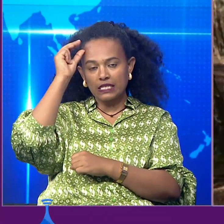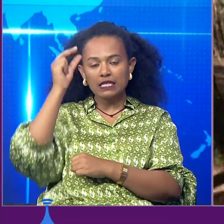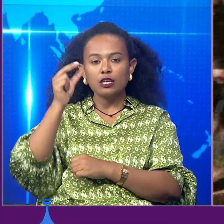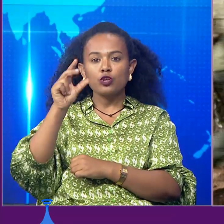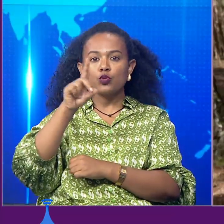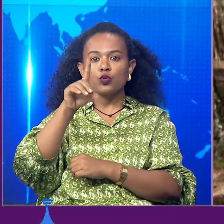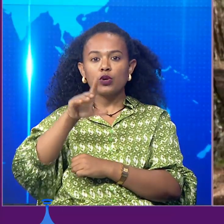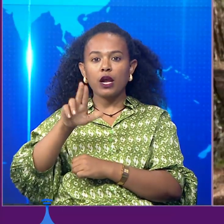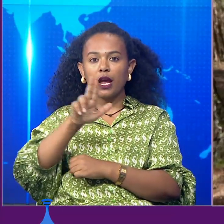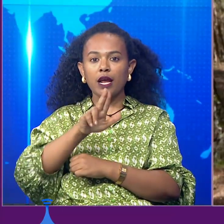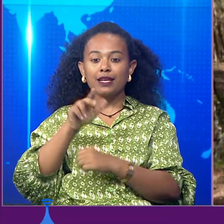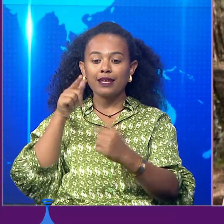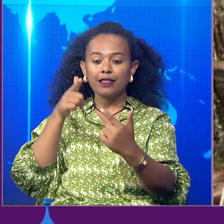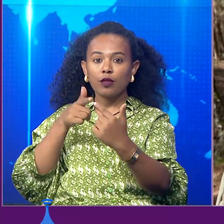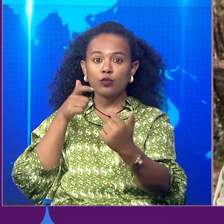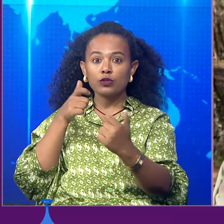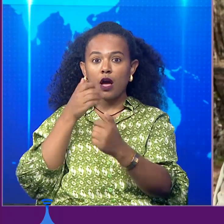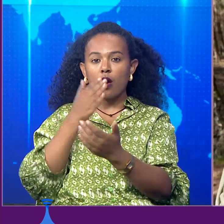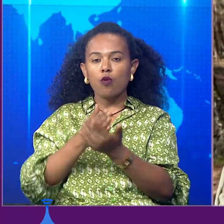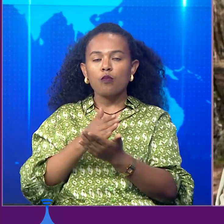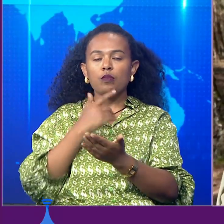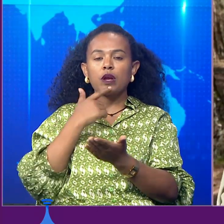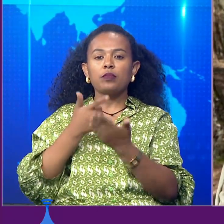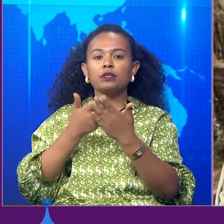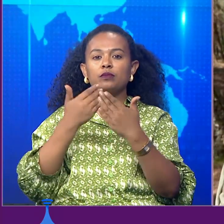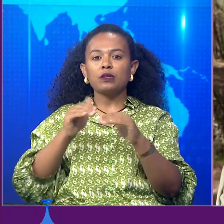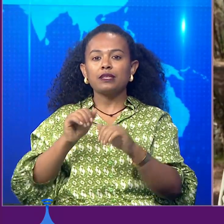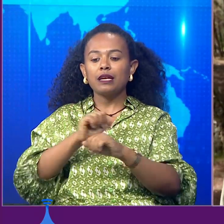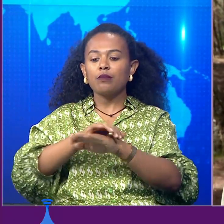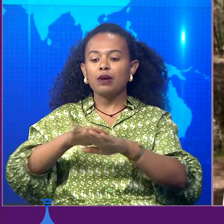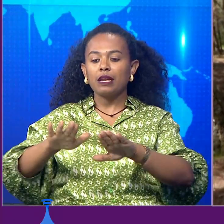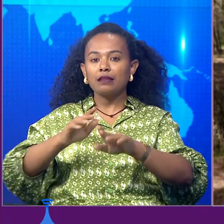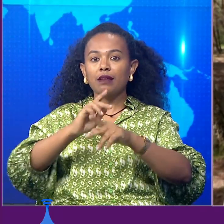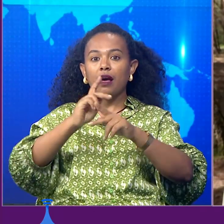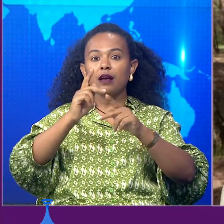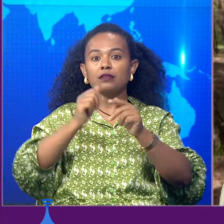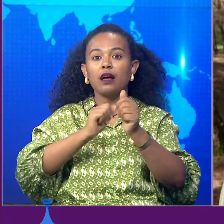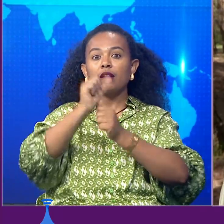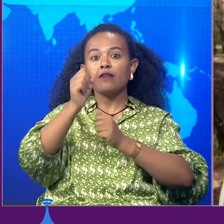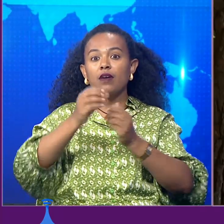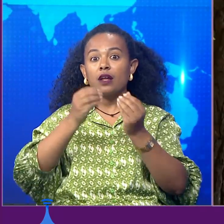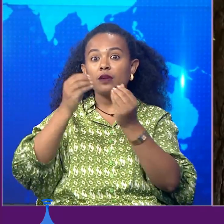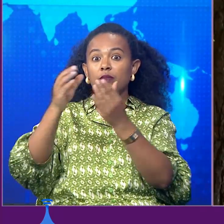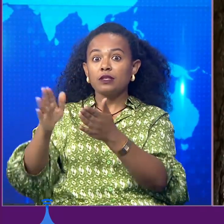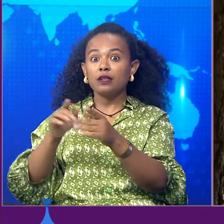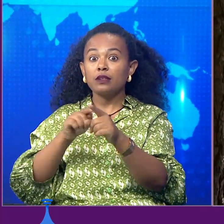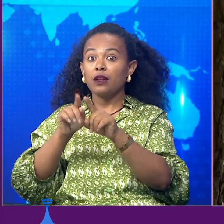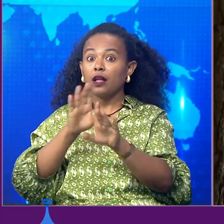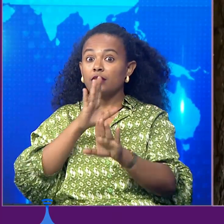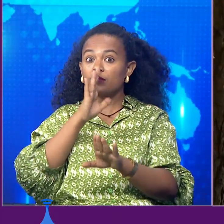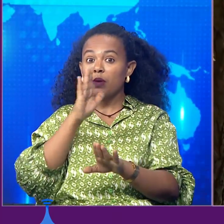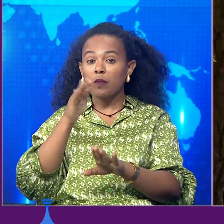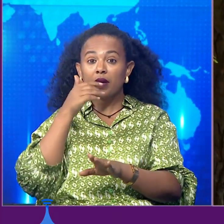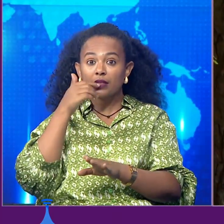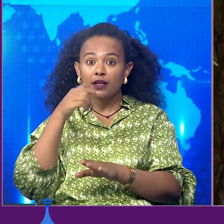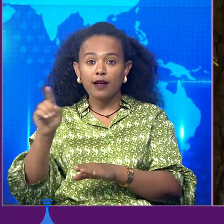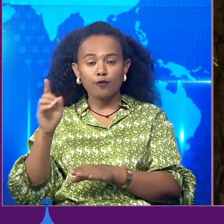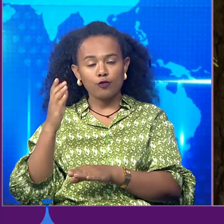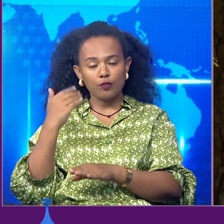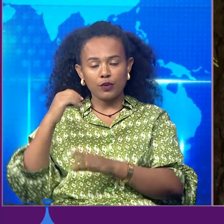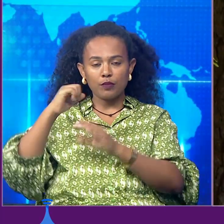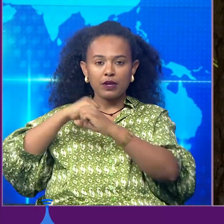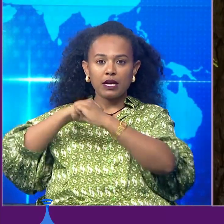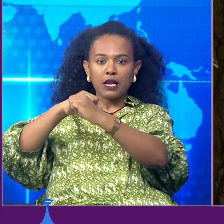ዩክሬን ለተኩስ አቁም ብላ በዚህ መጠን መሬት አሳልፋ ለመስጠት እንዳትስማማ አሳስቦ ነበረ።